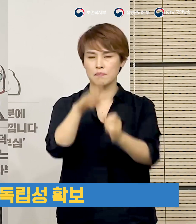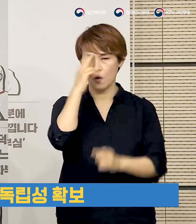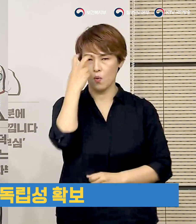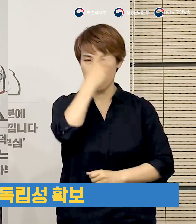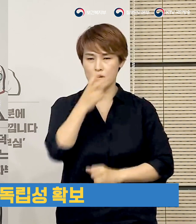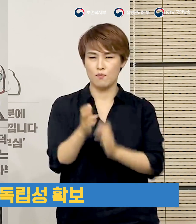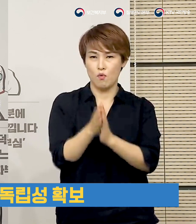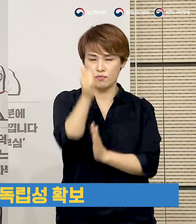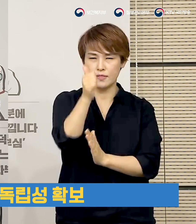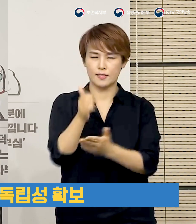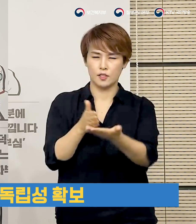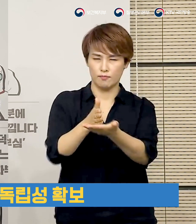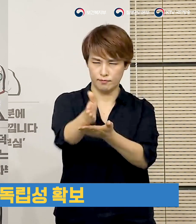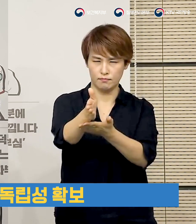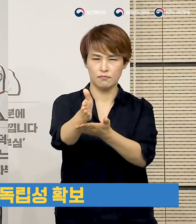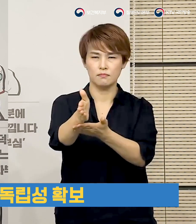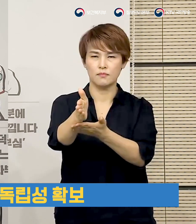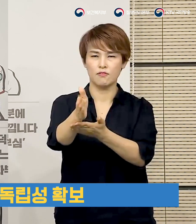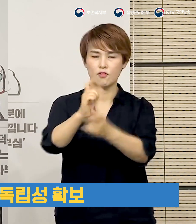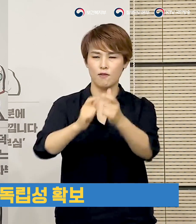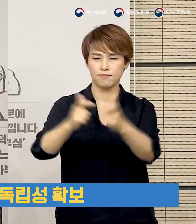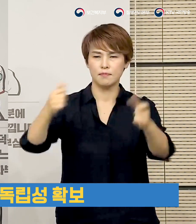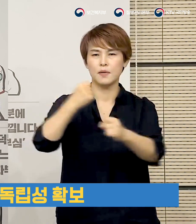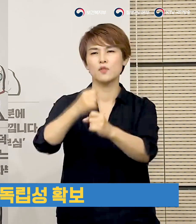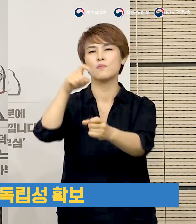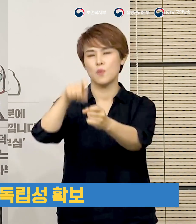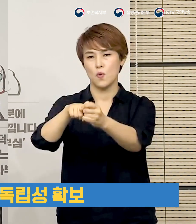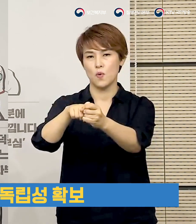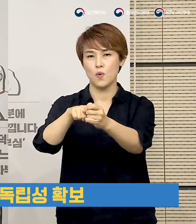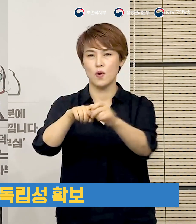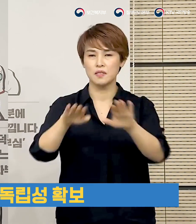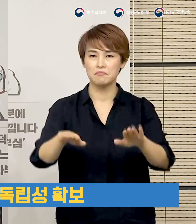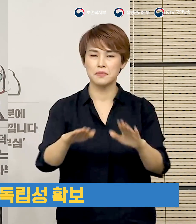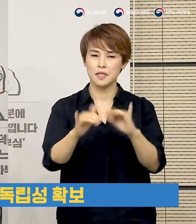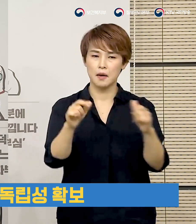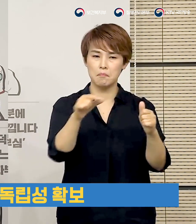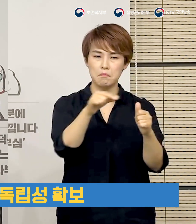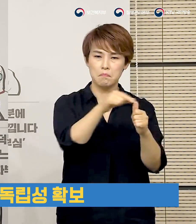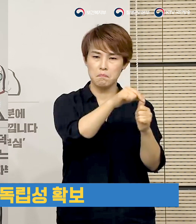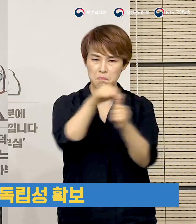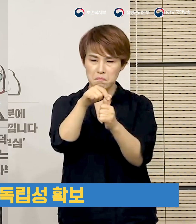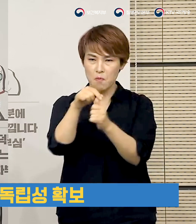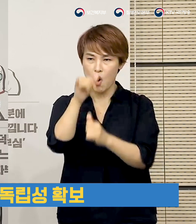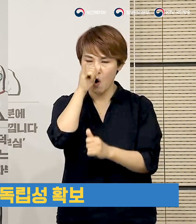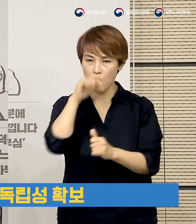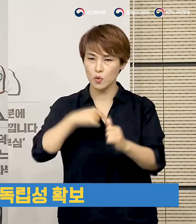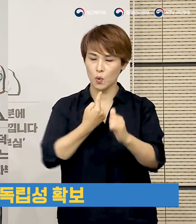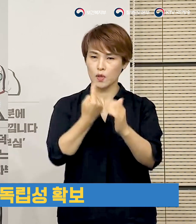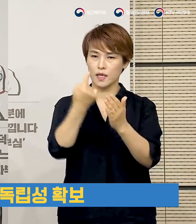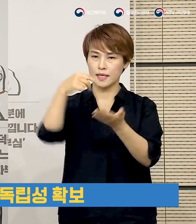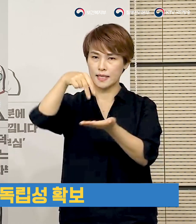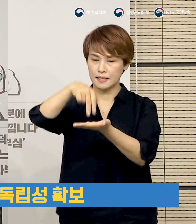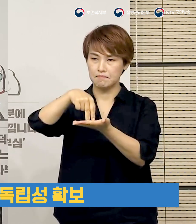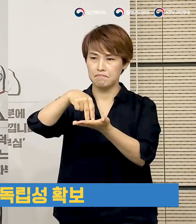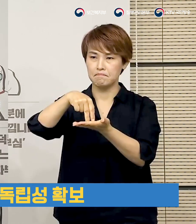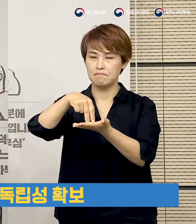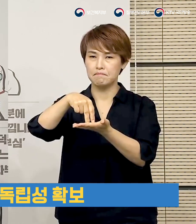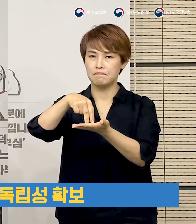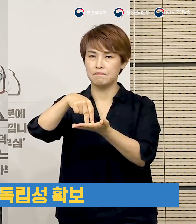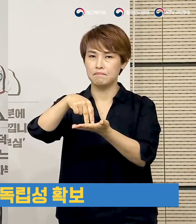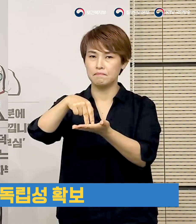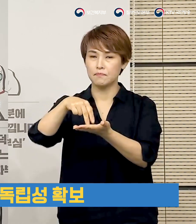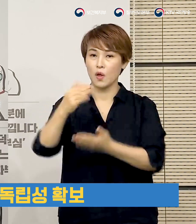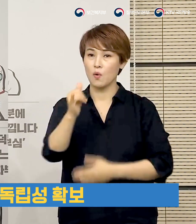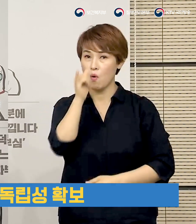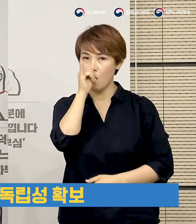확보해 주는 거였습니다. 지금 현재의 체계에서는 인사 예산상에서의 독립성이 제한적으로 발휘되고 있고